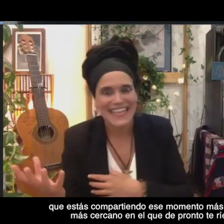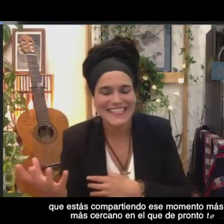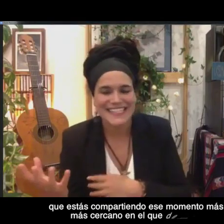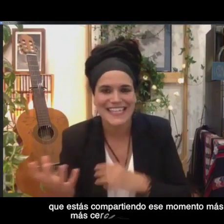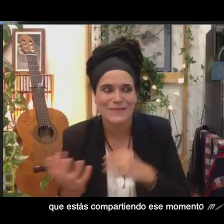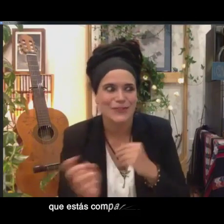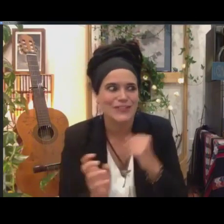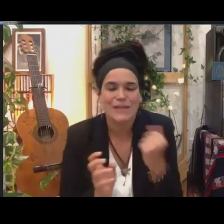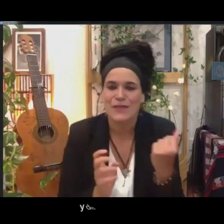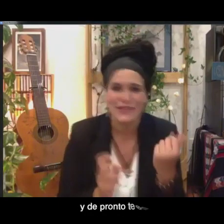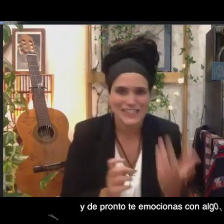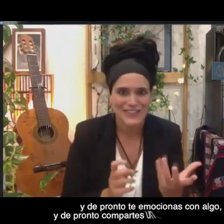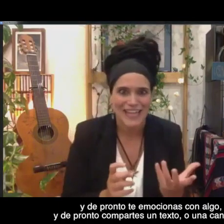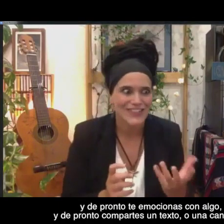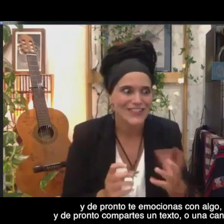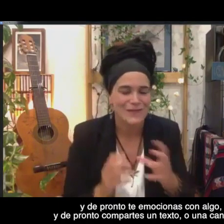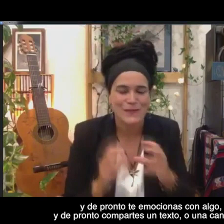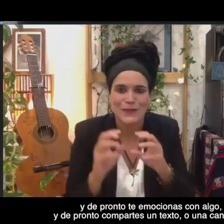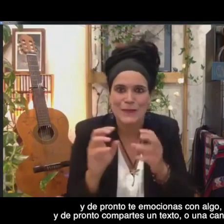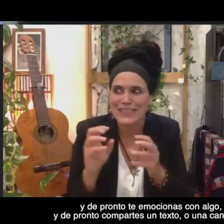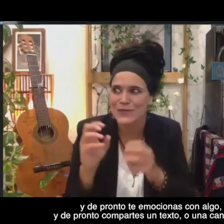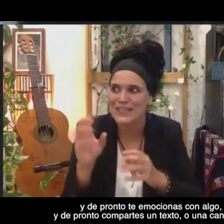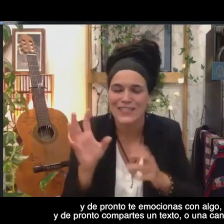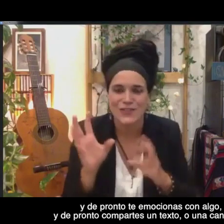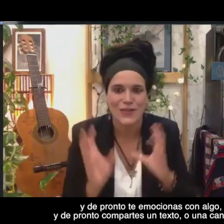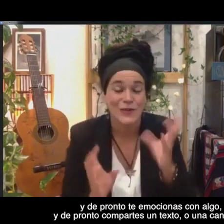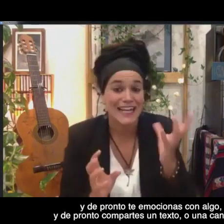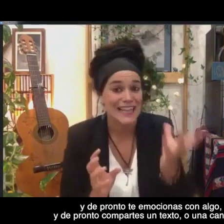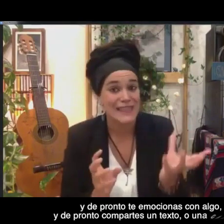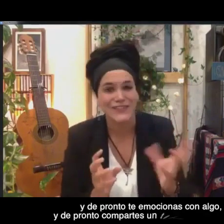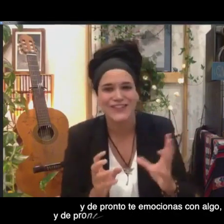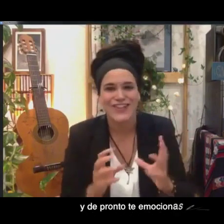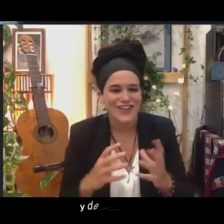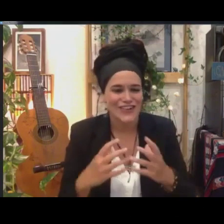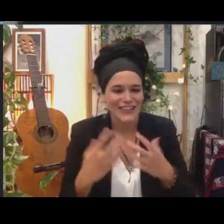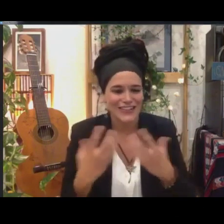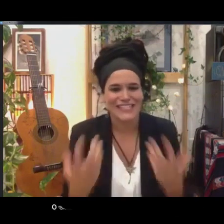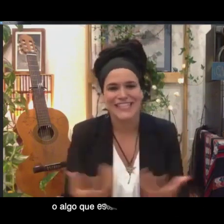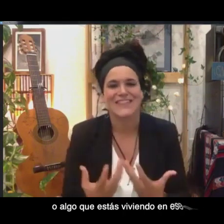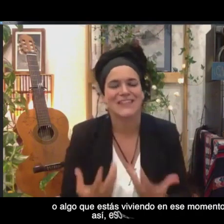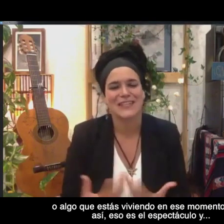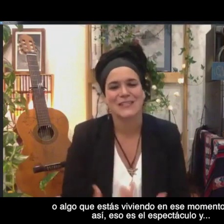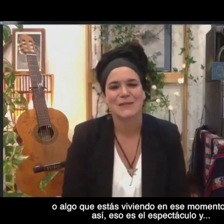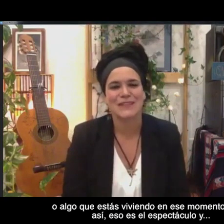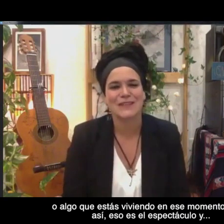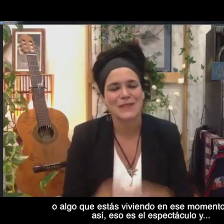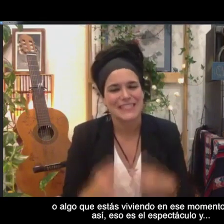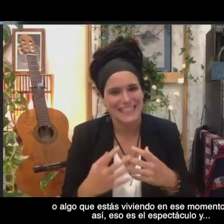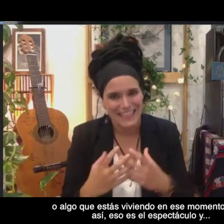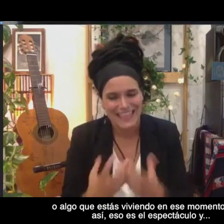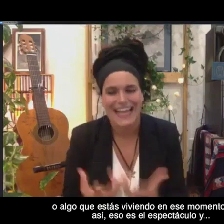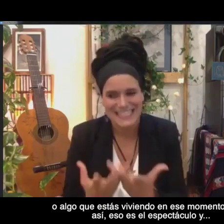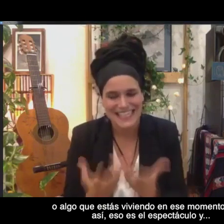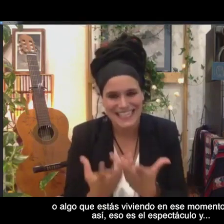ríes y de pronto te emocionas con algo, y de pronto compartes un texto o una canción, o algo que estás viviendo en ese momento, pues